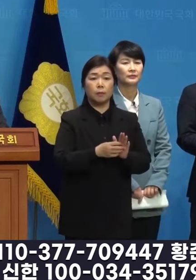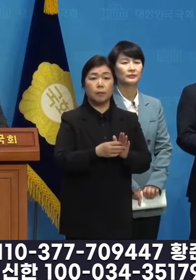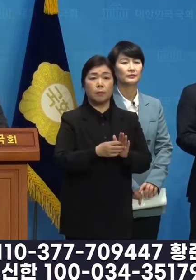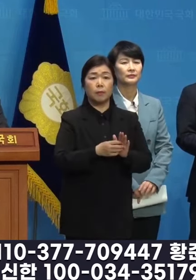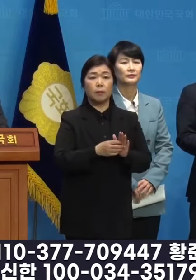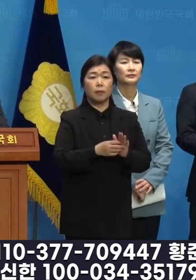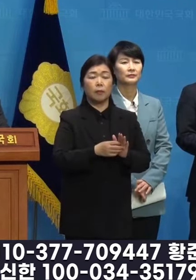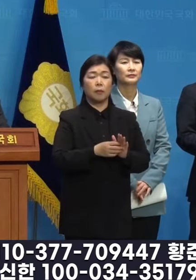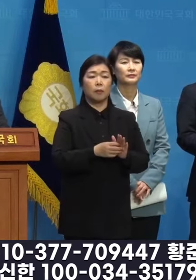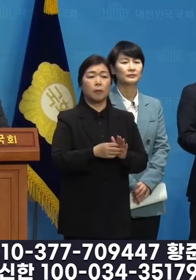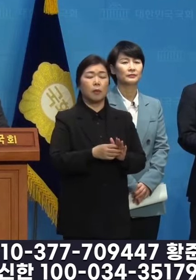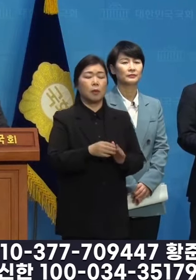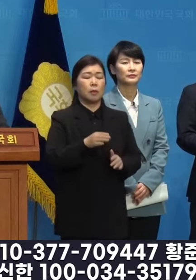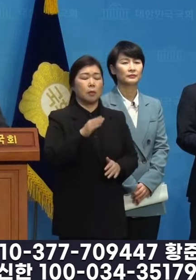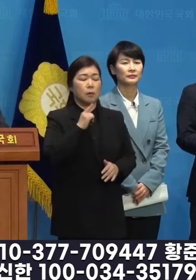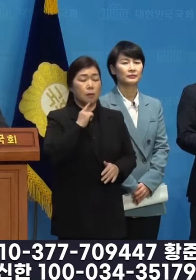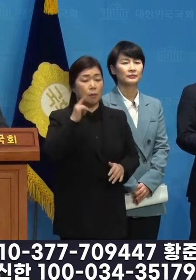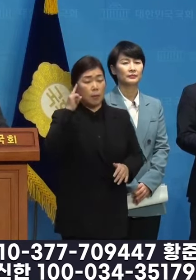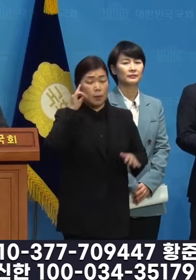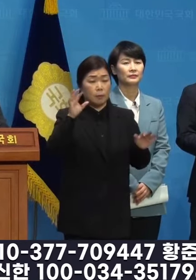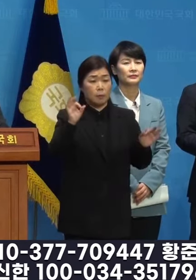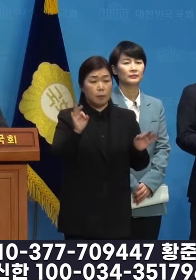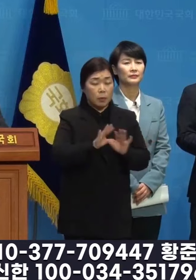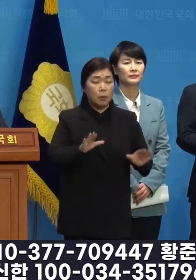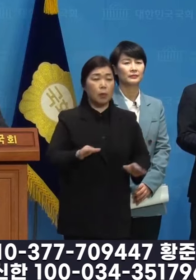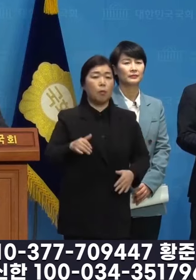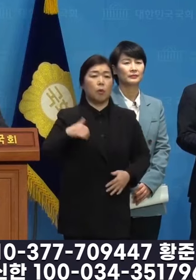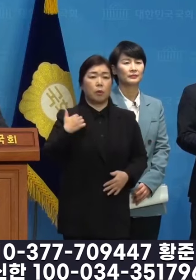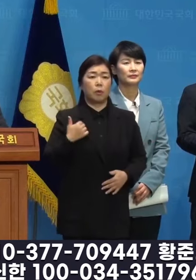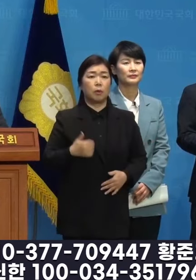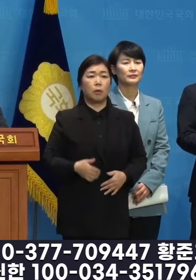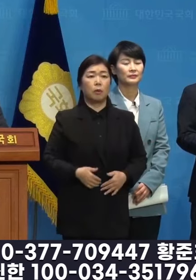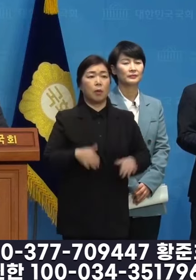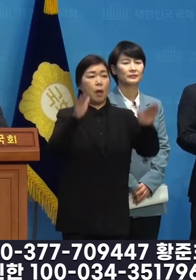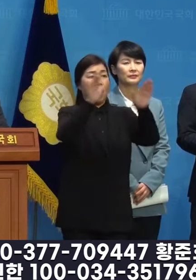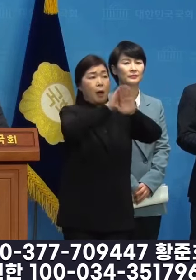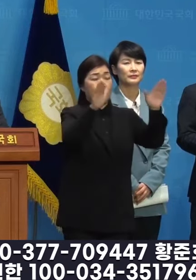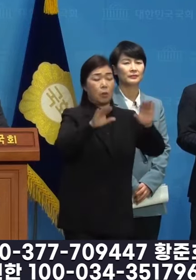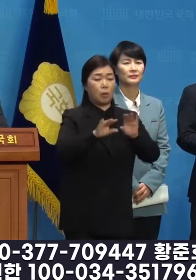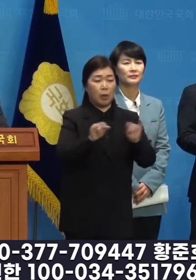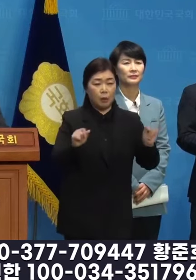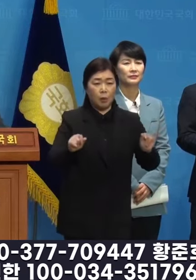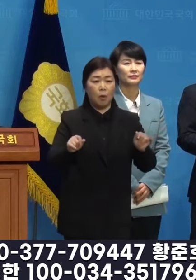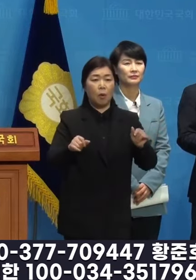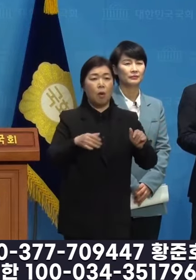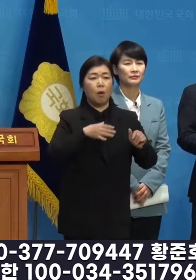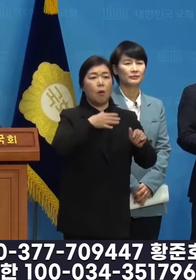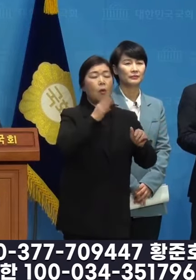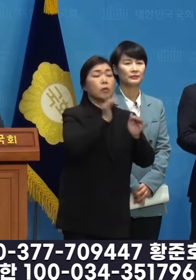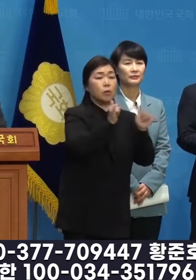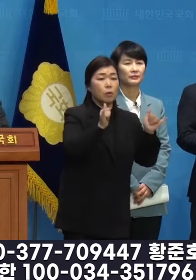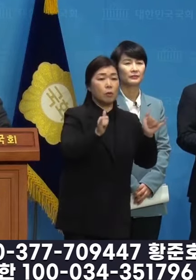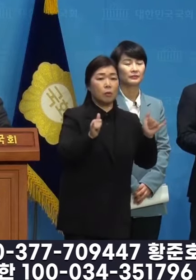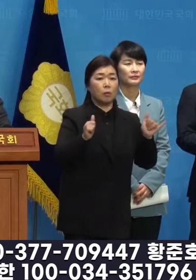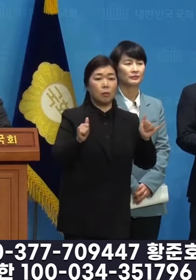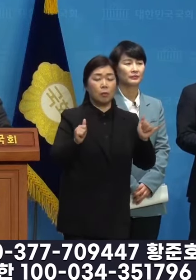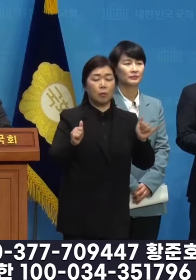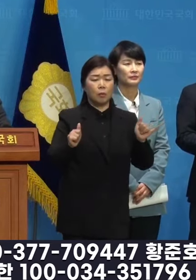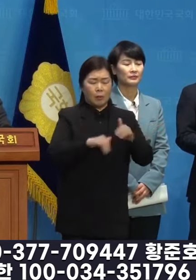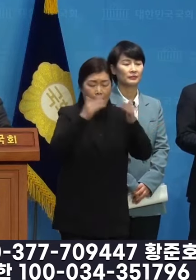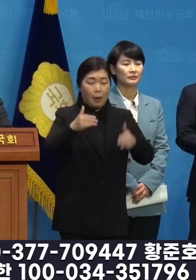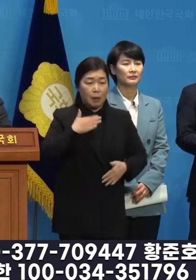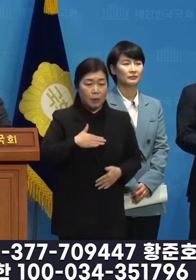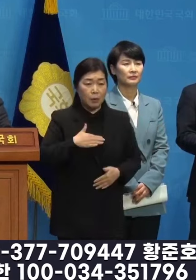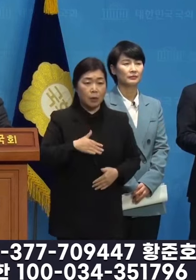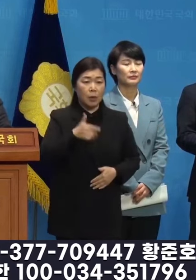놀랄만한 하늘도 땅도 어신 또 다 법률 명에도 대통령 영부인 김건희 주가조작